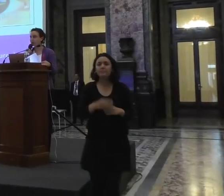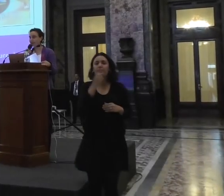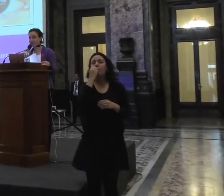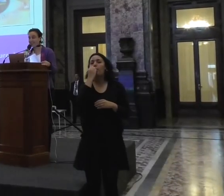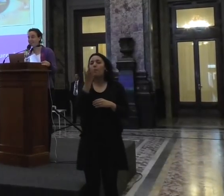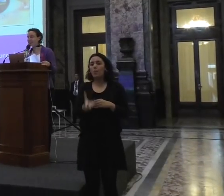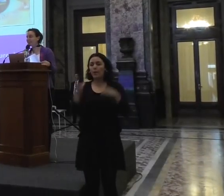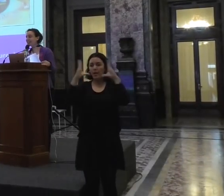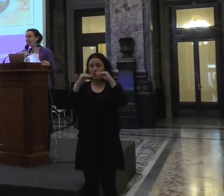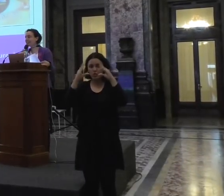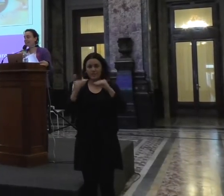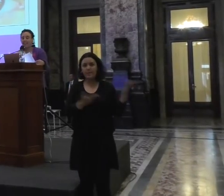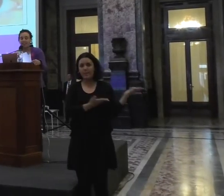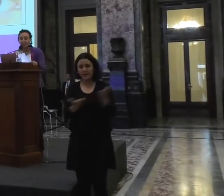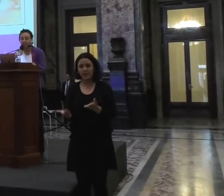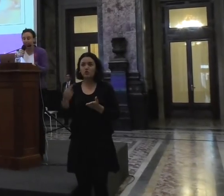nuestra conferencista.